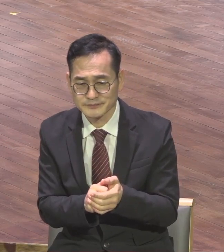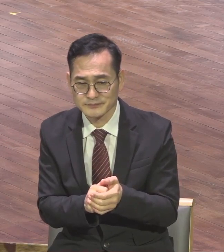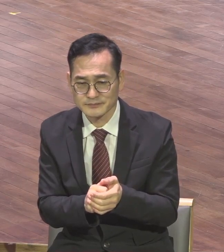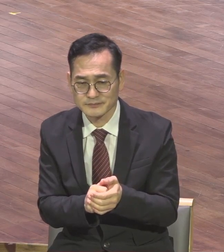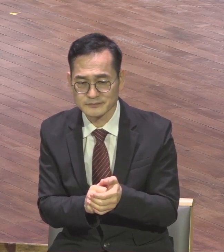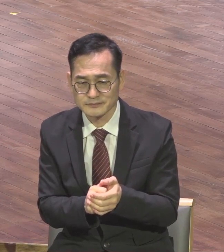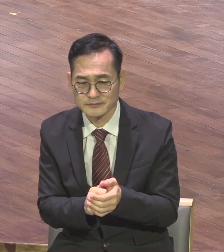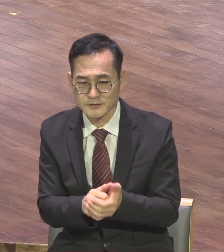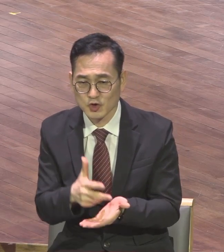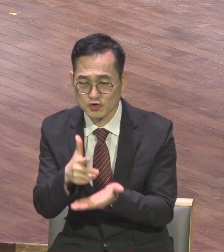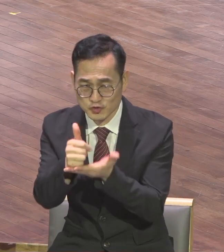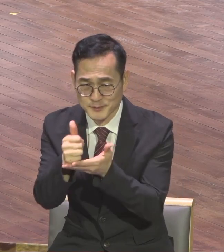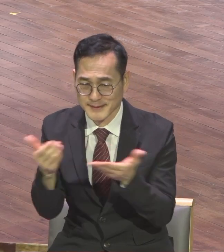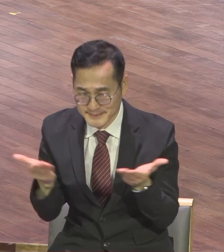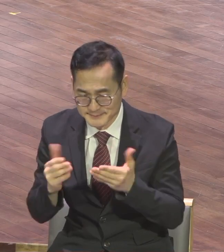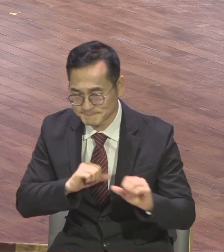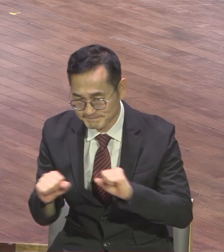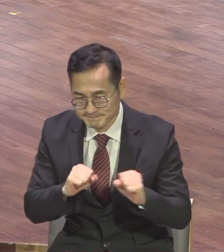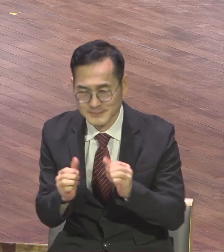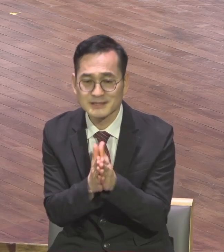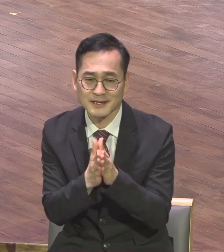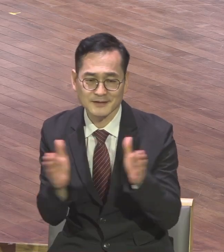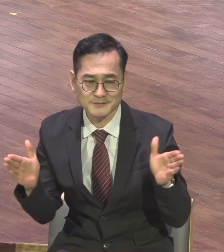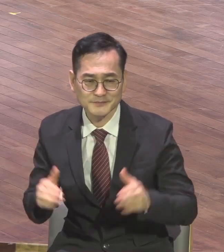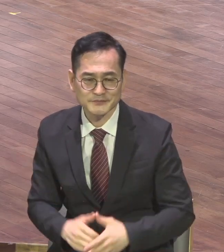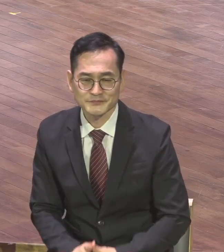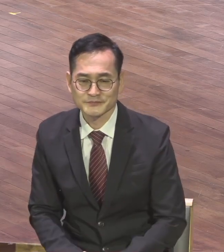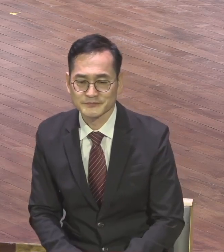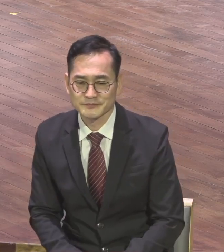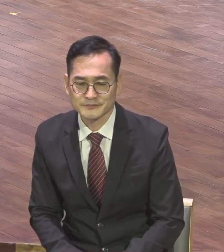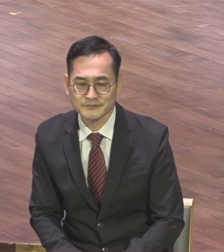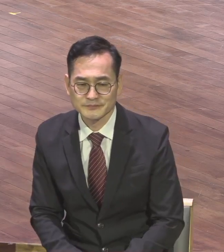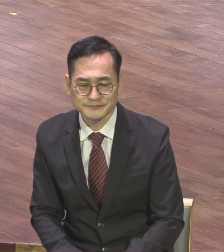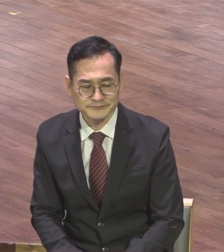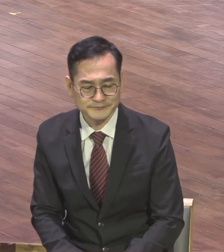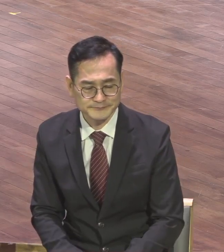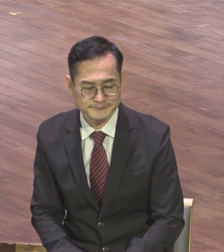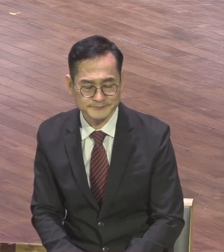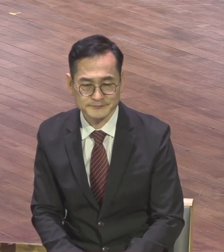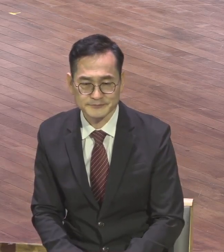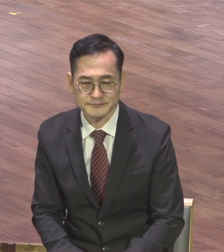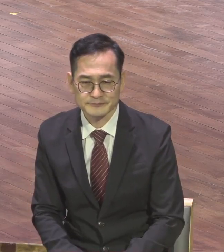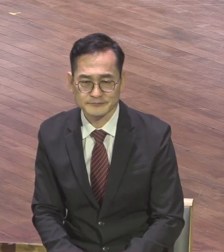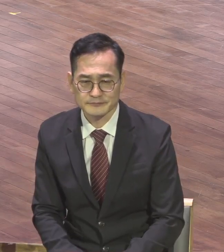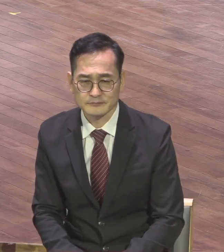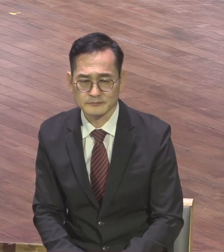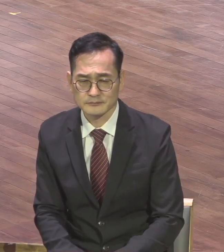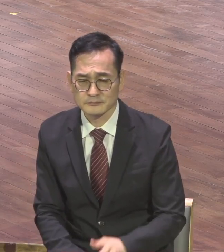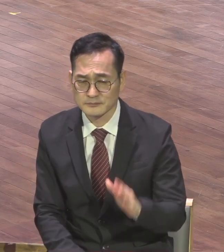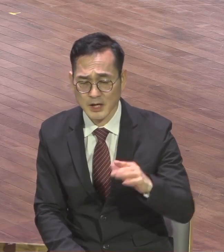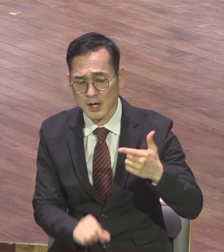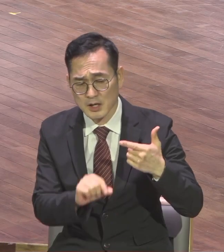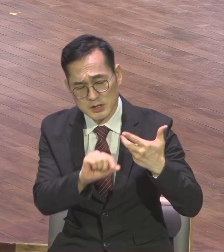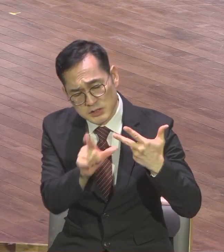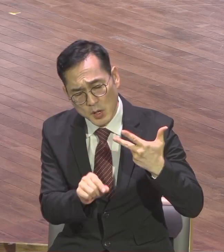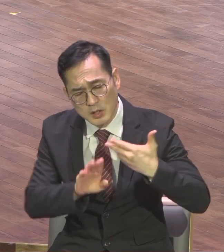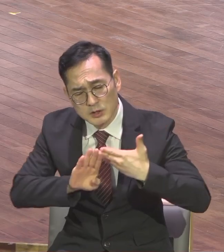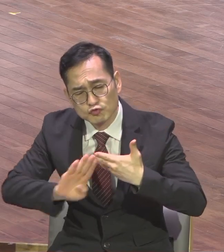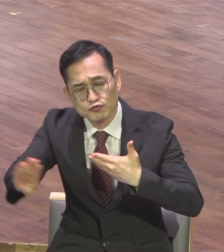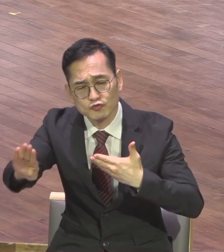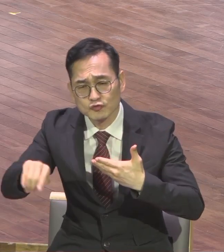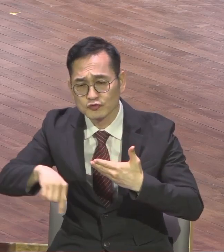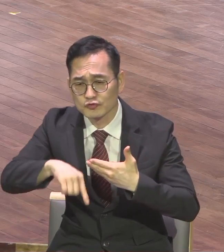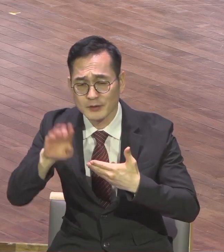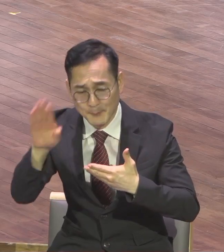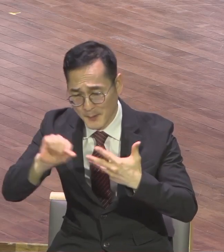이제 시작이 되었습니다. 사실 이 사역적으로 하반기를 보면은 길지